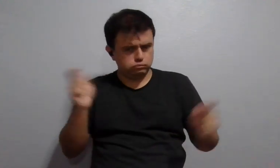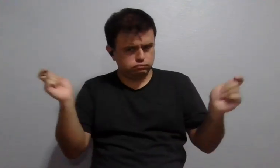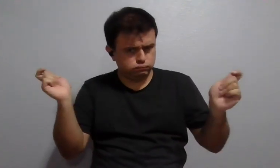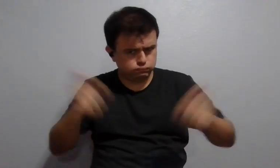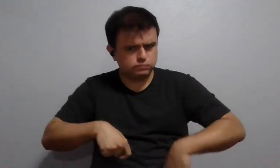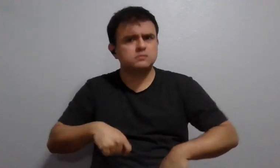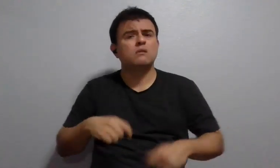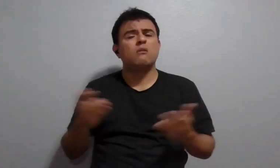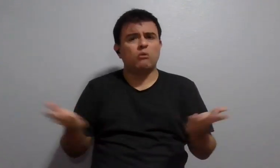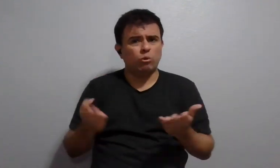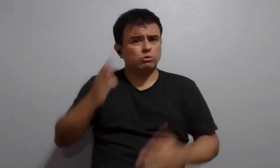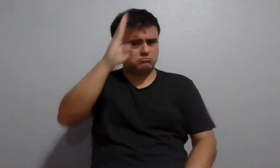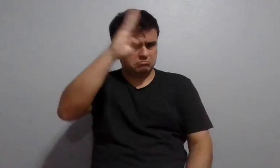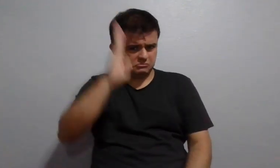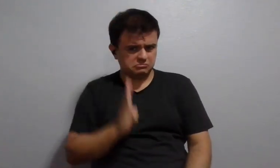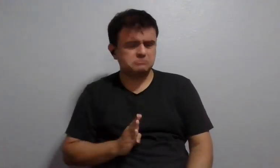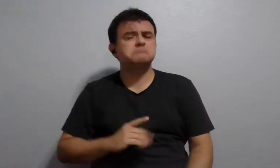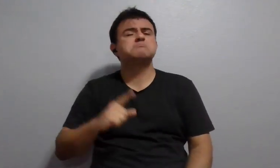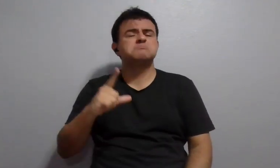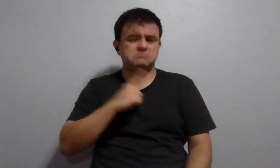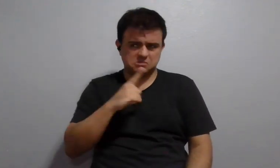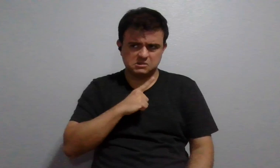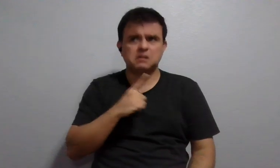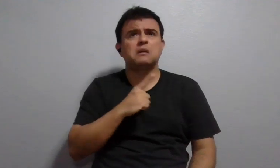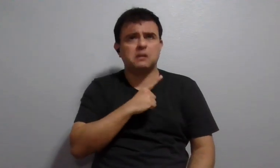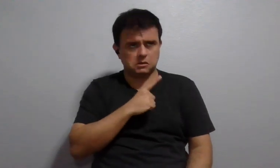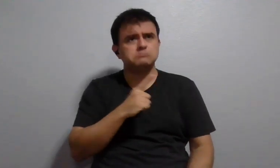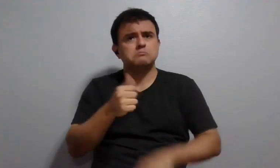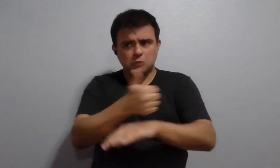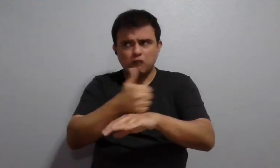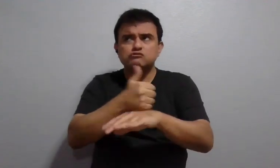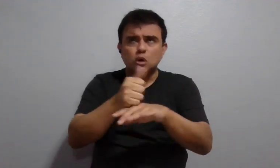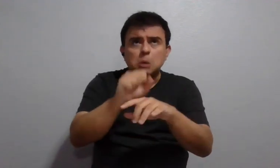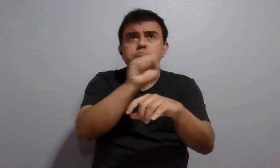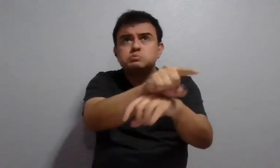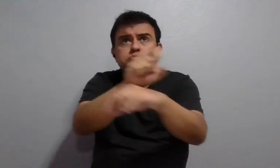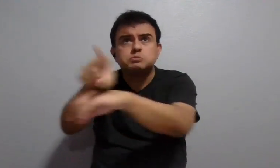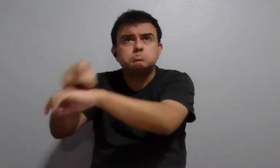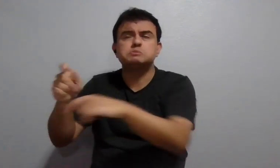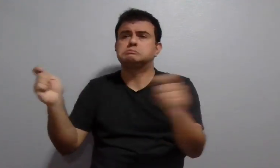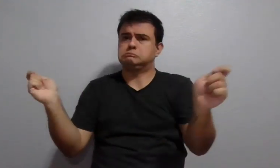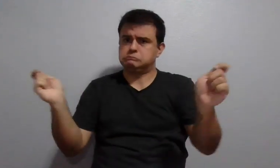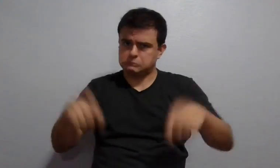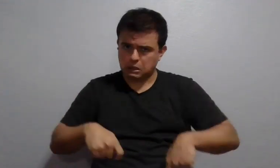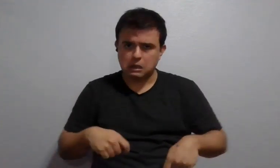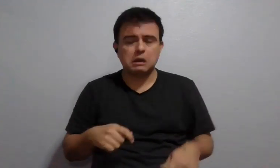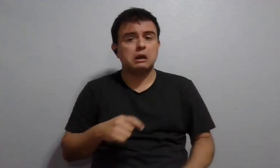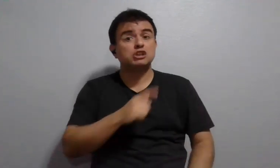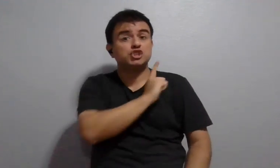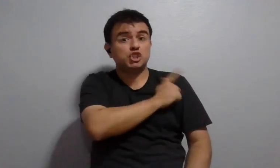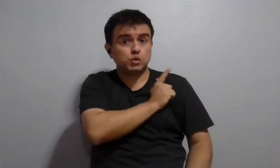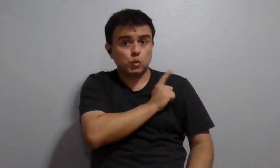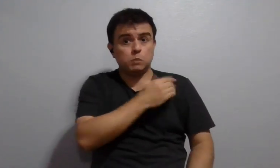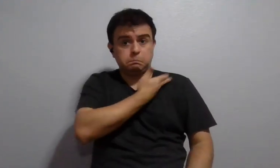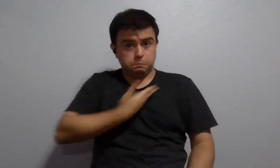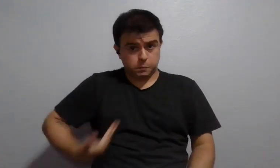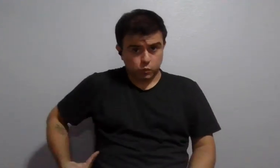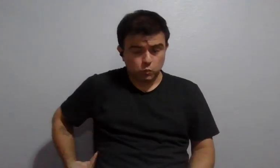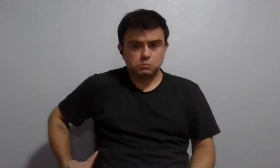atender a grande mídia, os gestores públicos com profissionais qualificados e